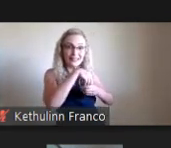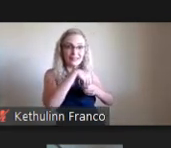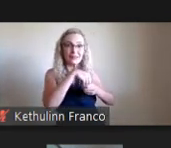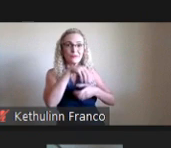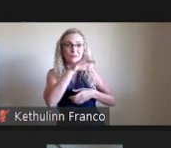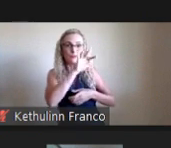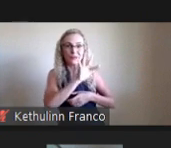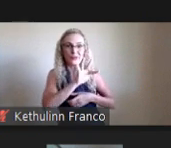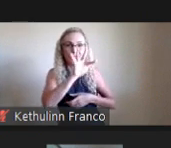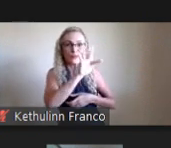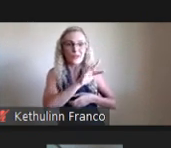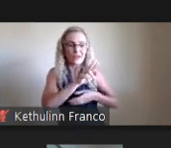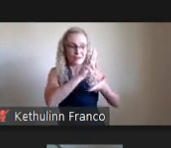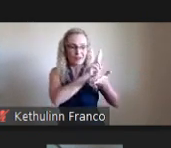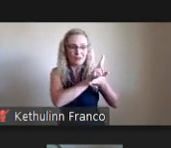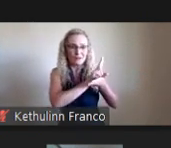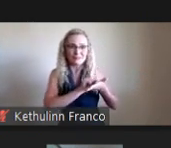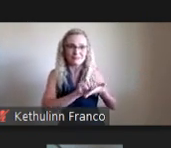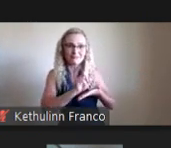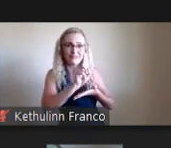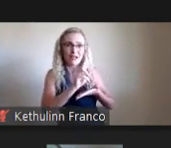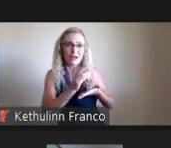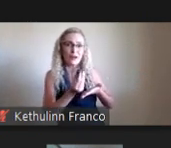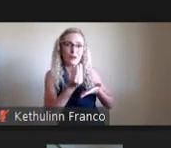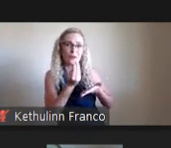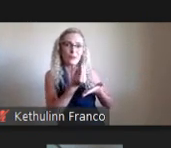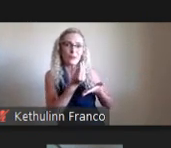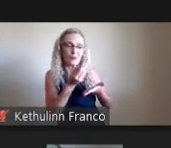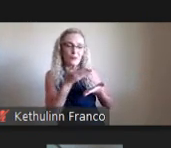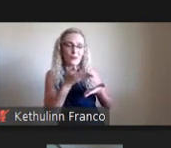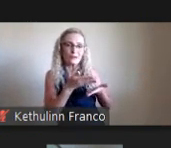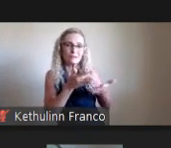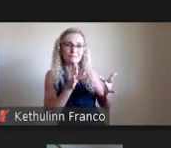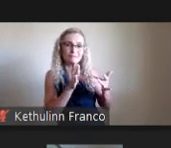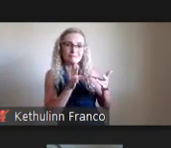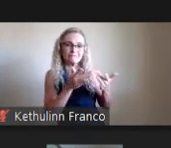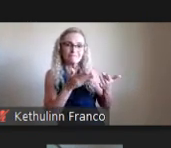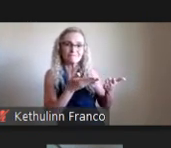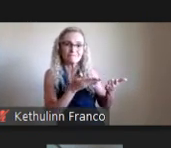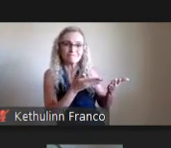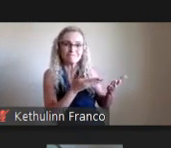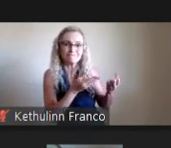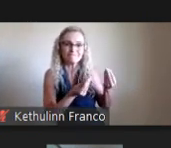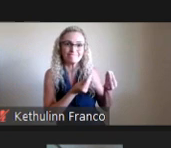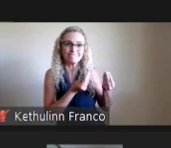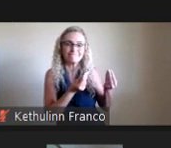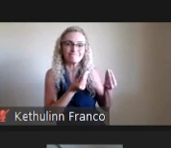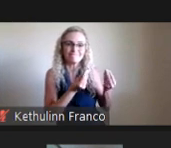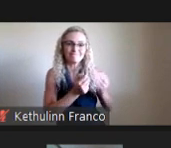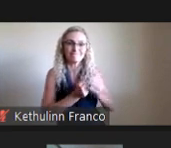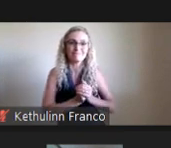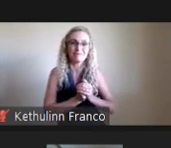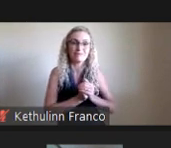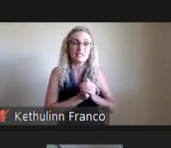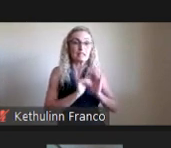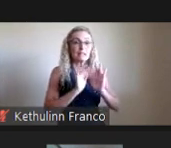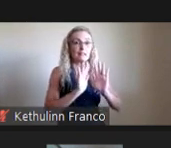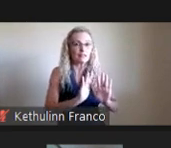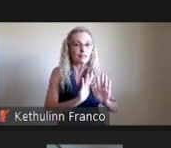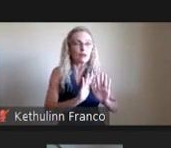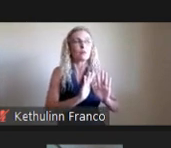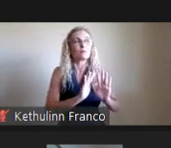vai depender da instituição. Mas de início seria interessantíssimo que fosse de 120